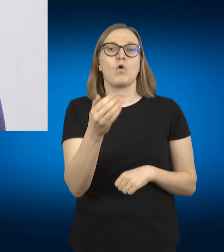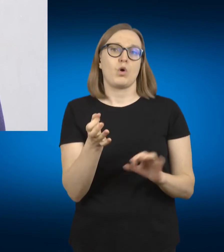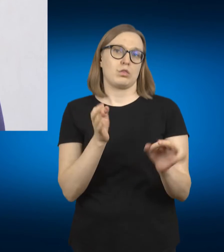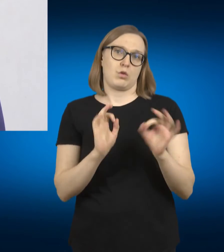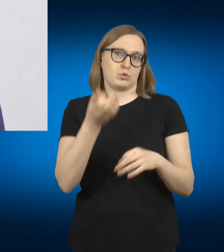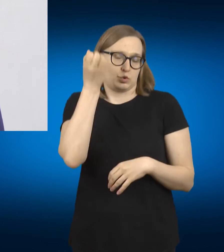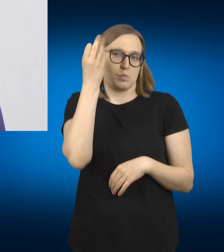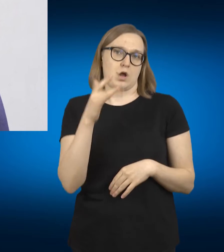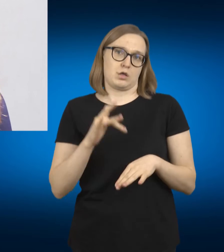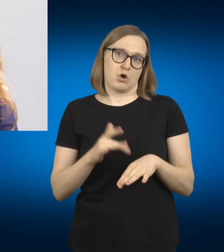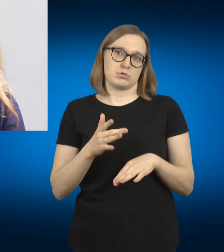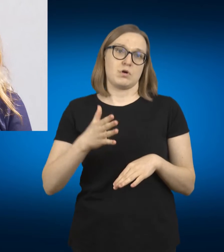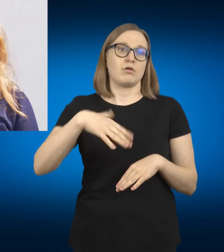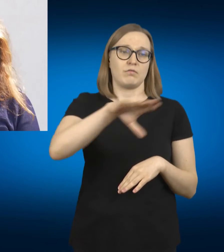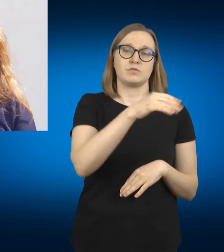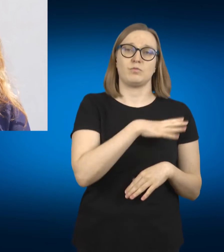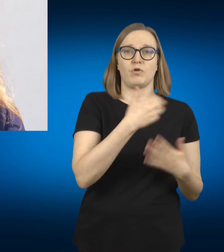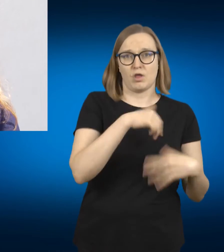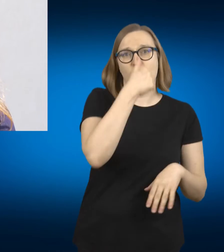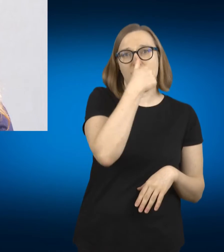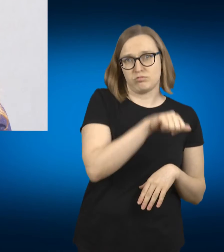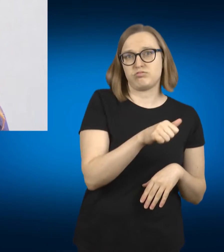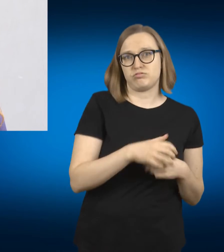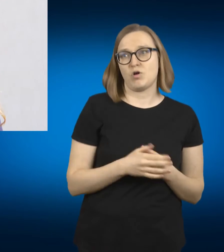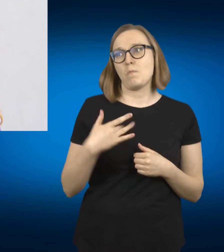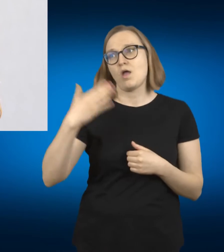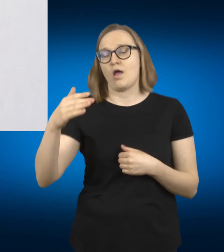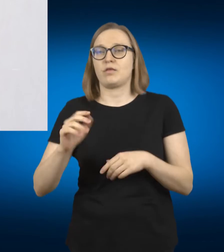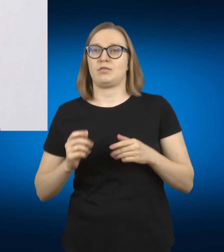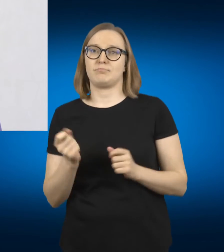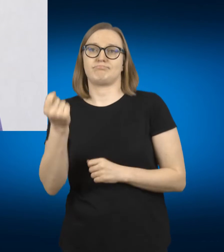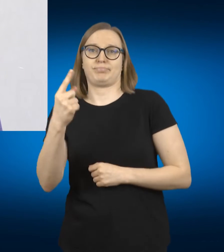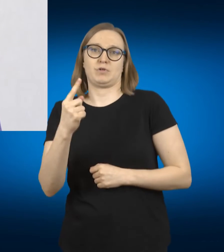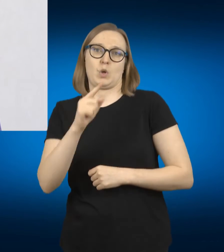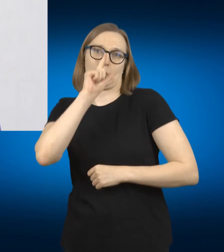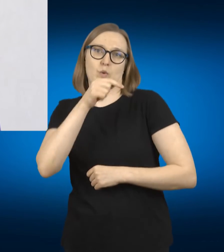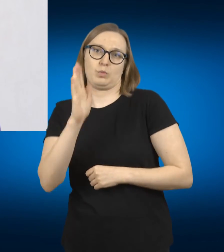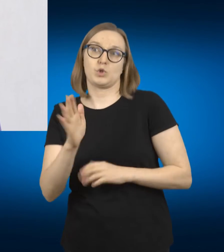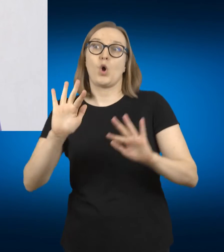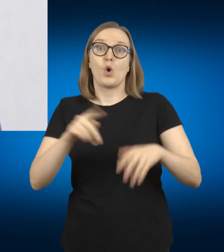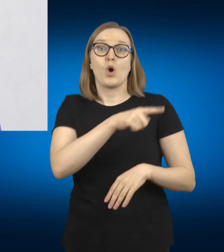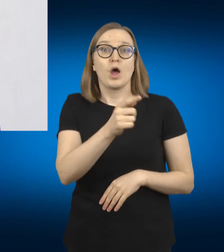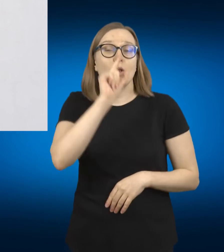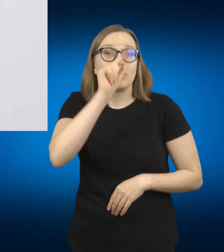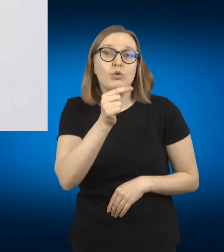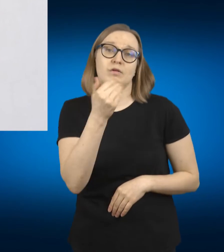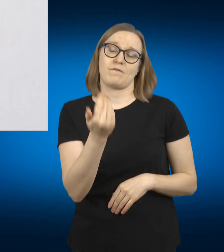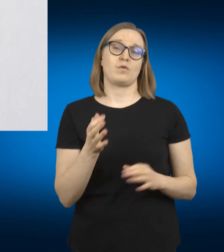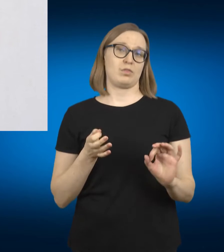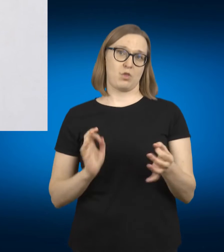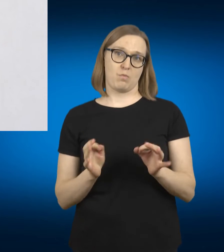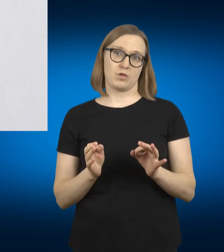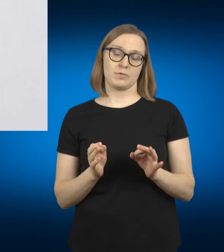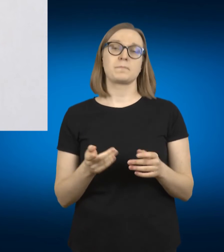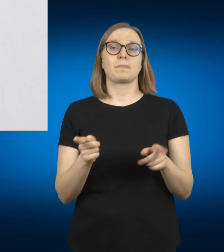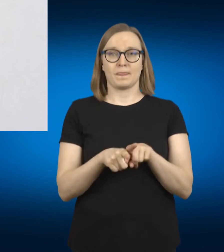ar liūdėjom ar dar liūdėsim, jeigu dar taip nesijaučiam. Tai normalu, jeigu pradėtumėt liūdėtis. Tos reakcijos gali